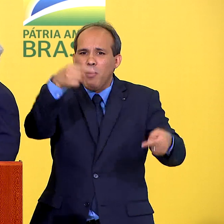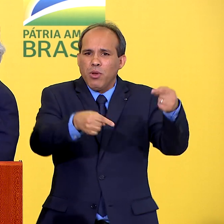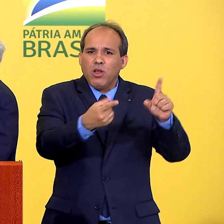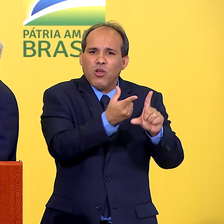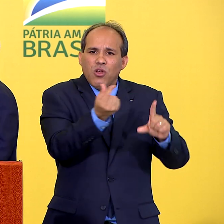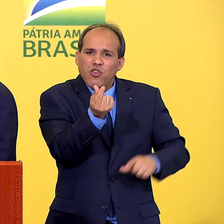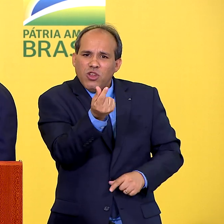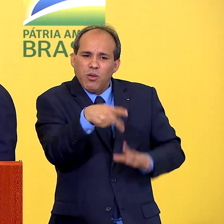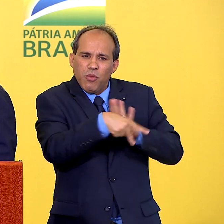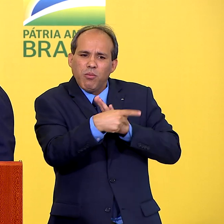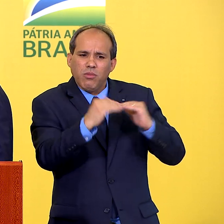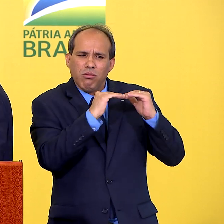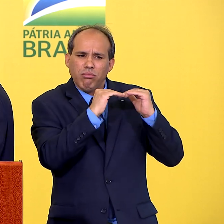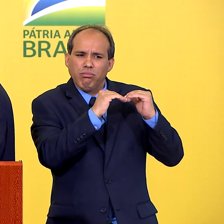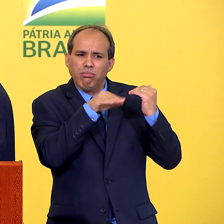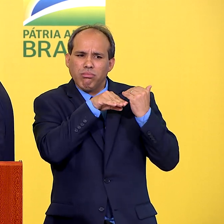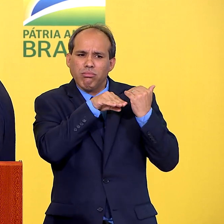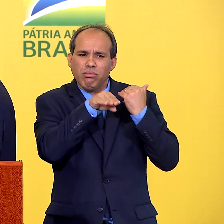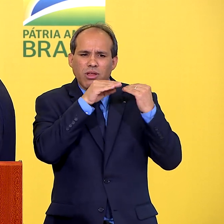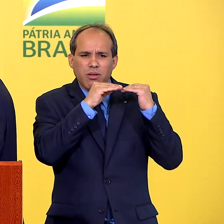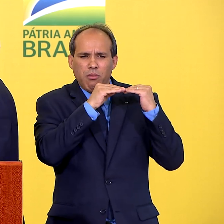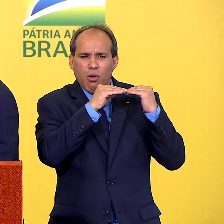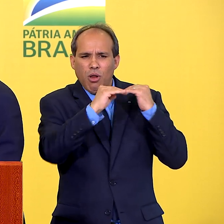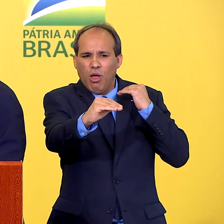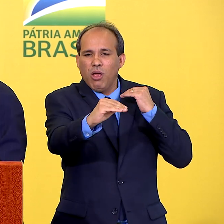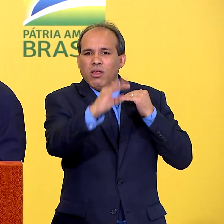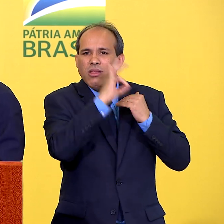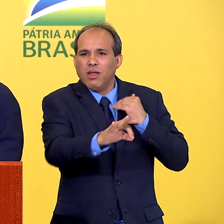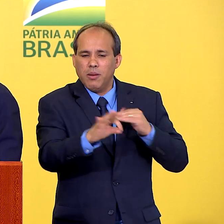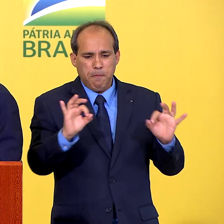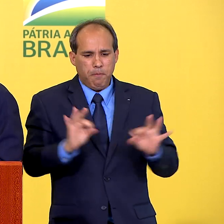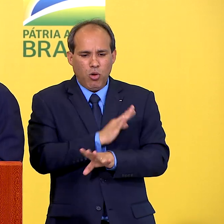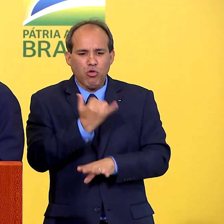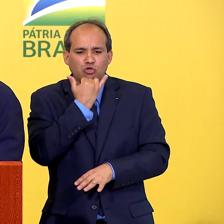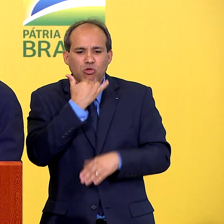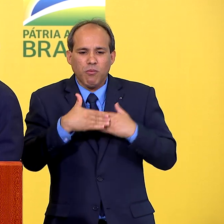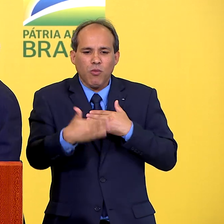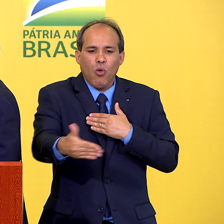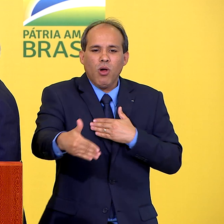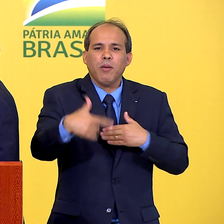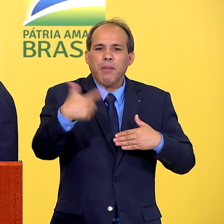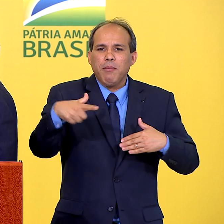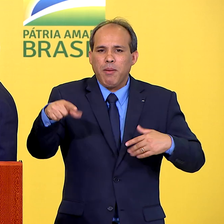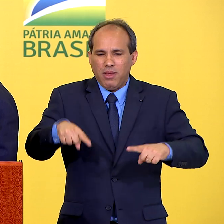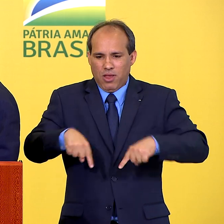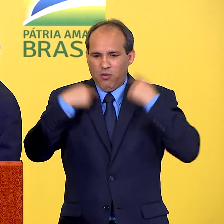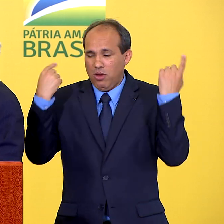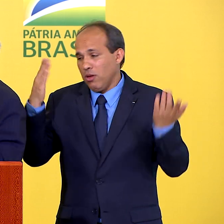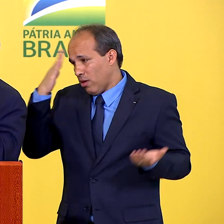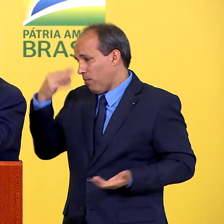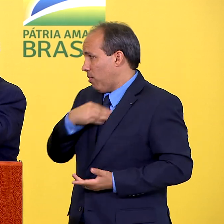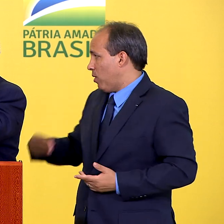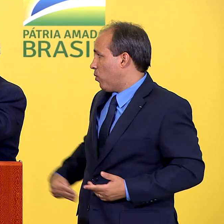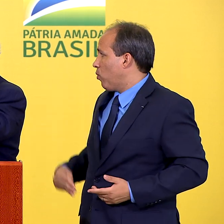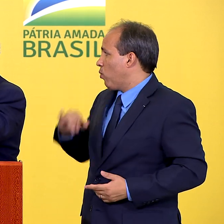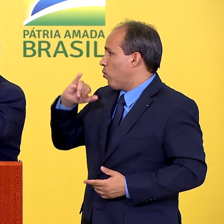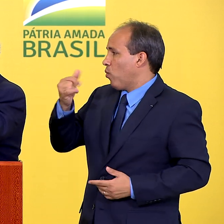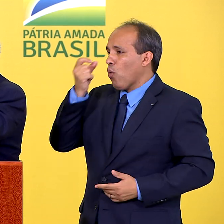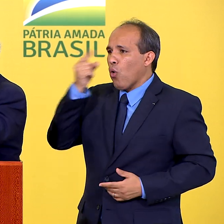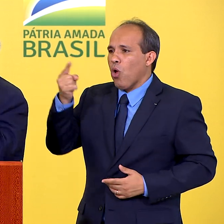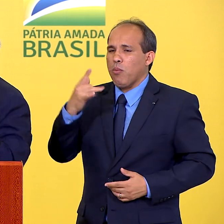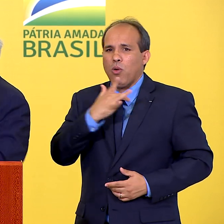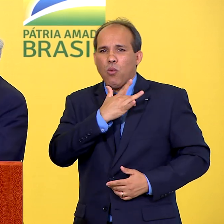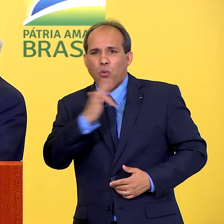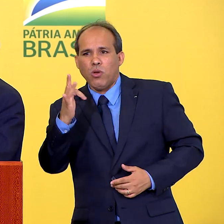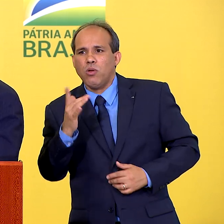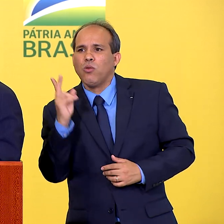seja, preparados para enfrentar os próximos desafios. Então, ministro João Roma, ministro Onyx,